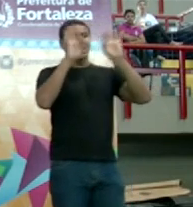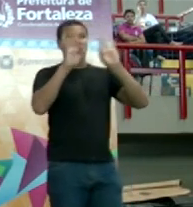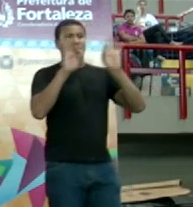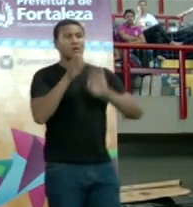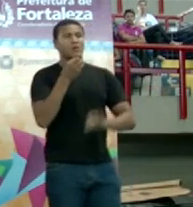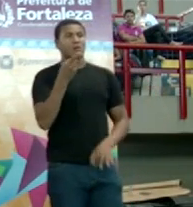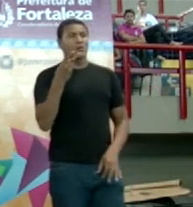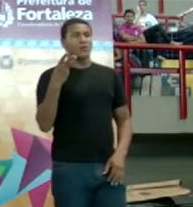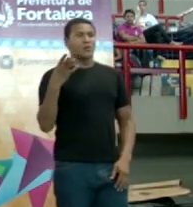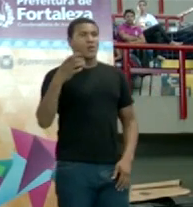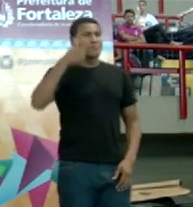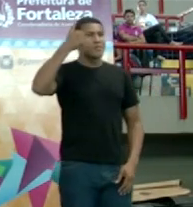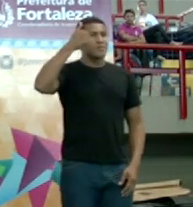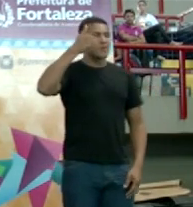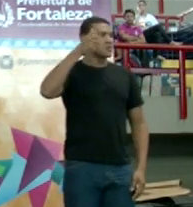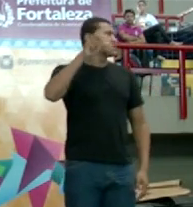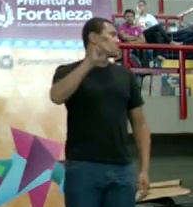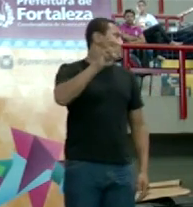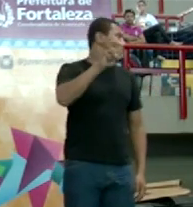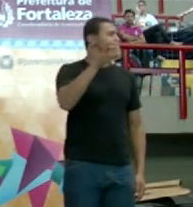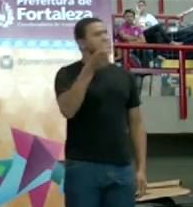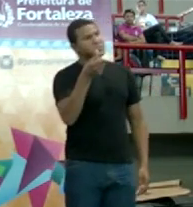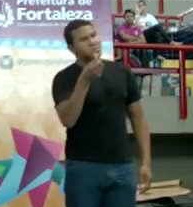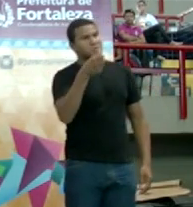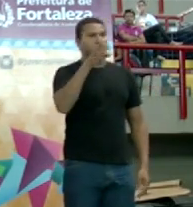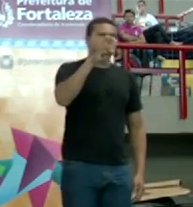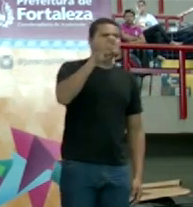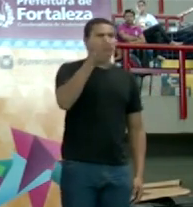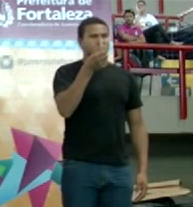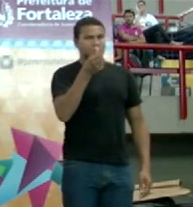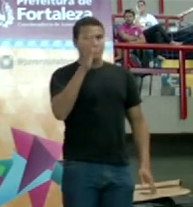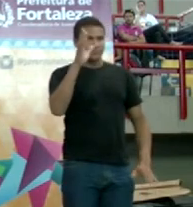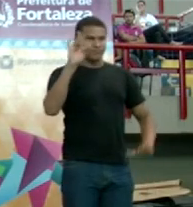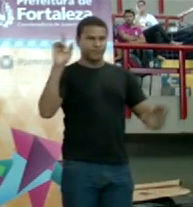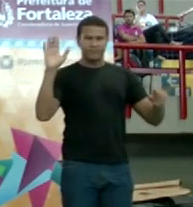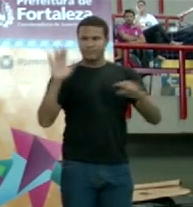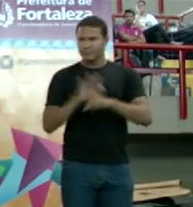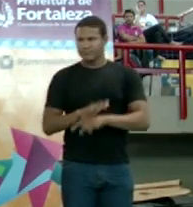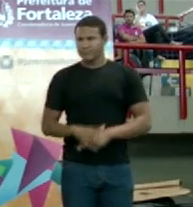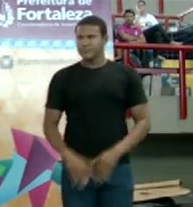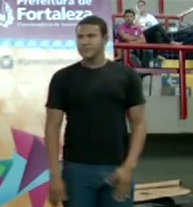ou 6. Tá? Última perguntinha daqui, desse bloco.